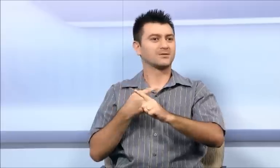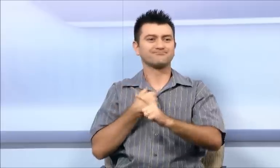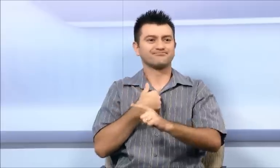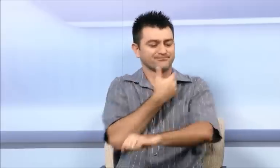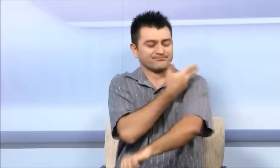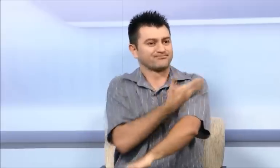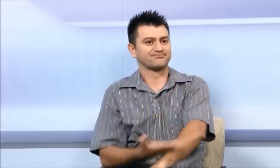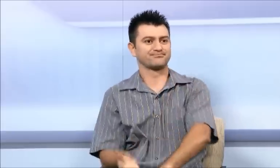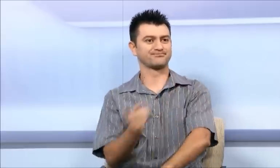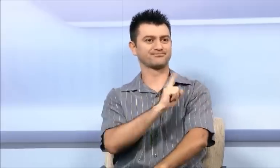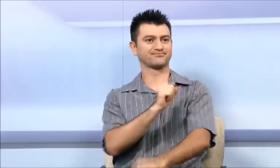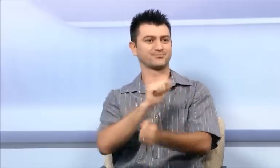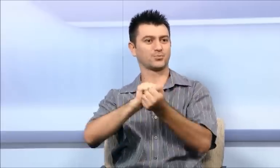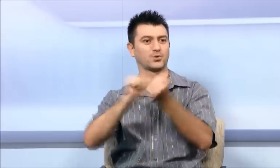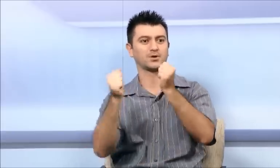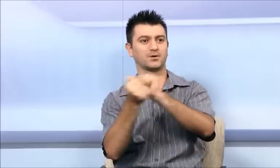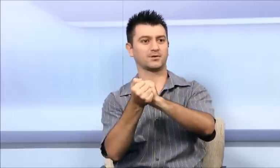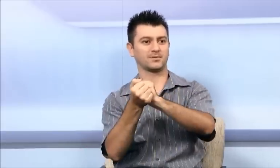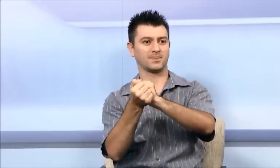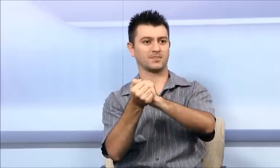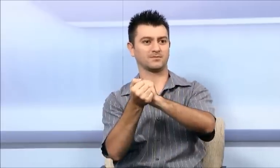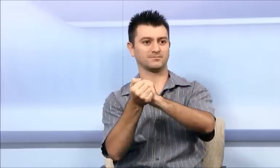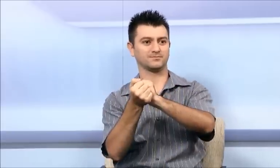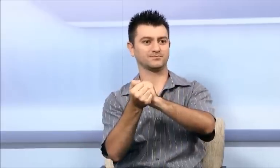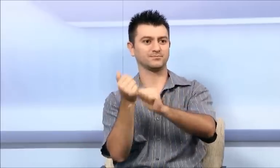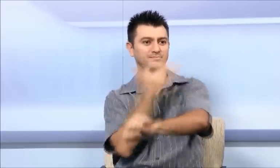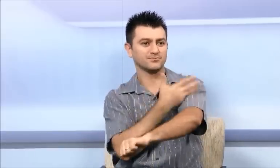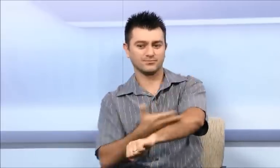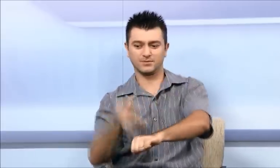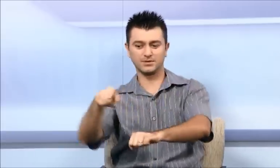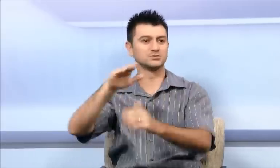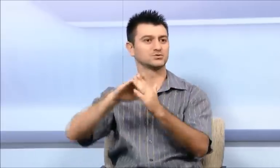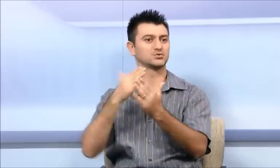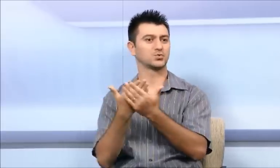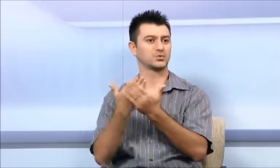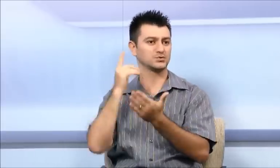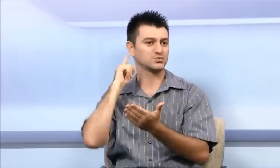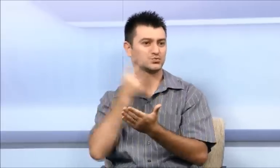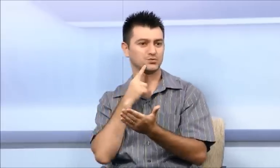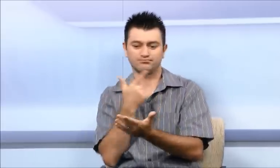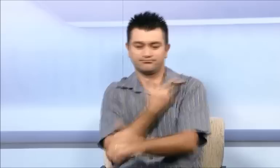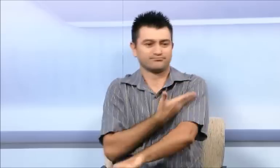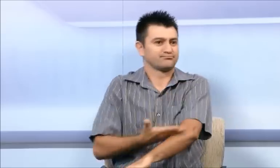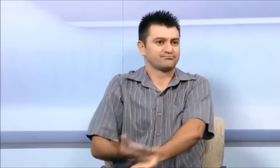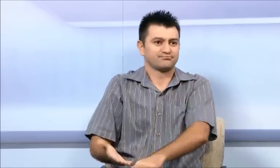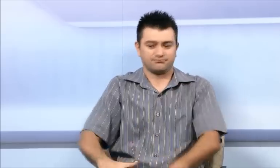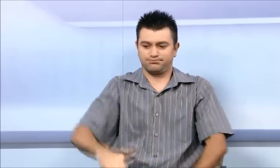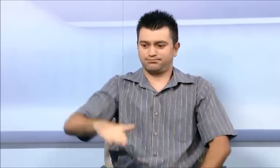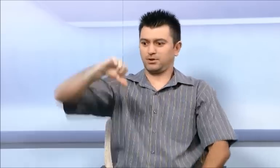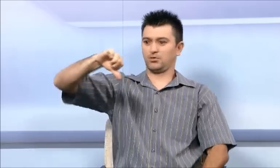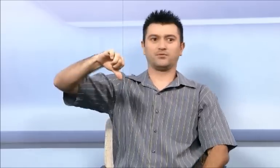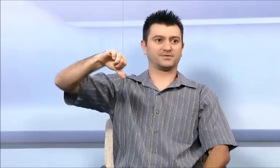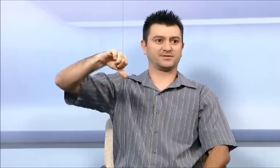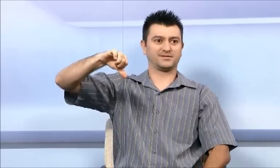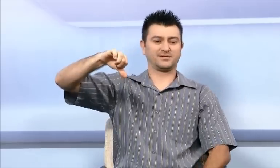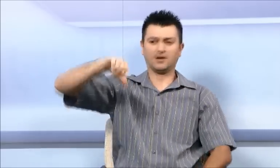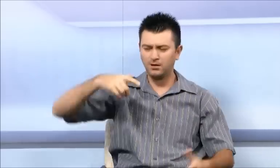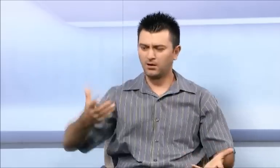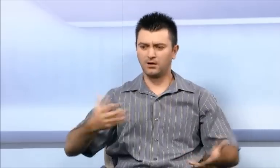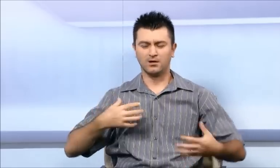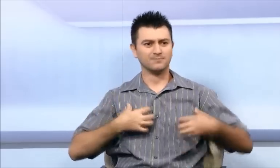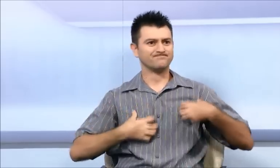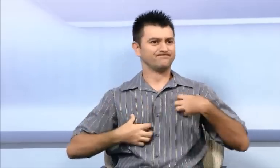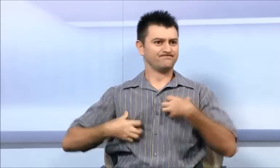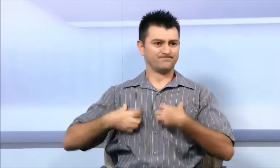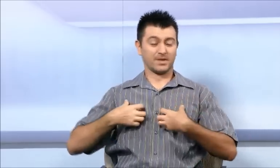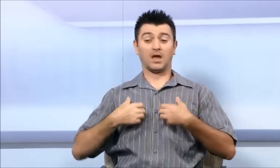ficou ali, ele não tinha costume ainda para se adaptar, teve um pouco de dificuldade, né? Porque ele não estava acostumado, ele já tinha